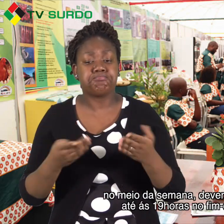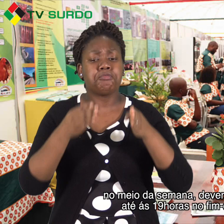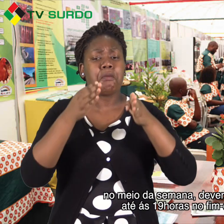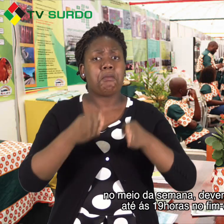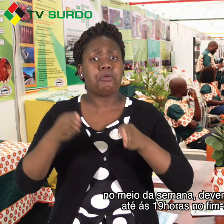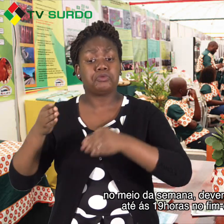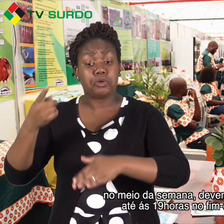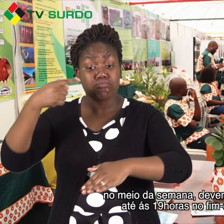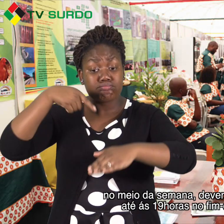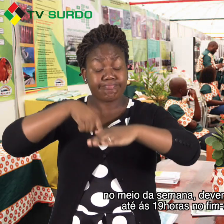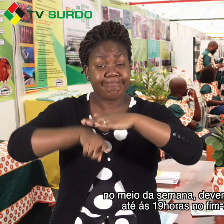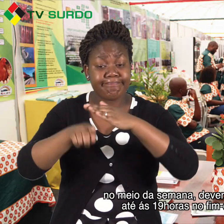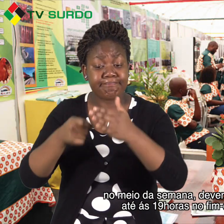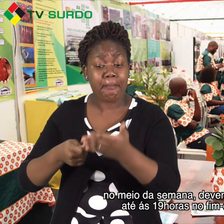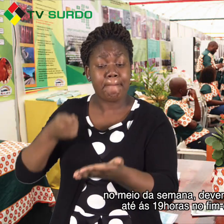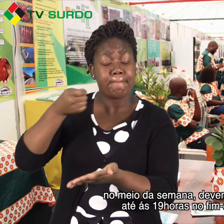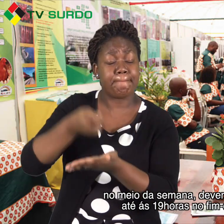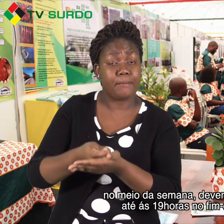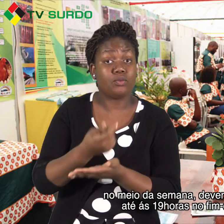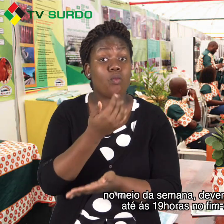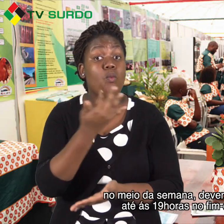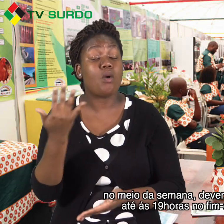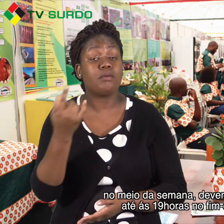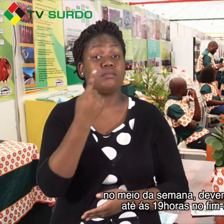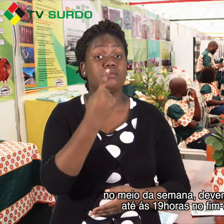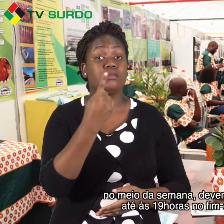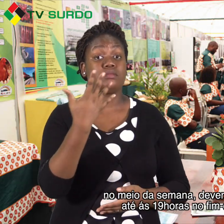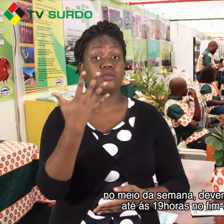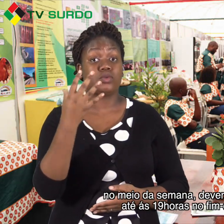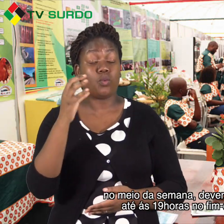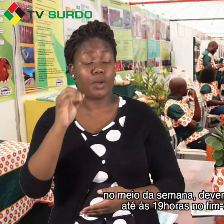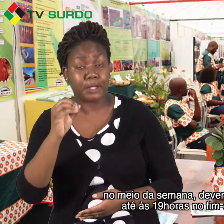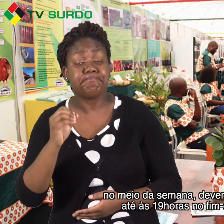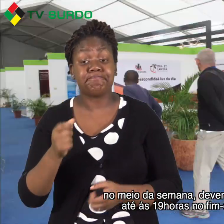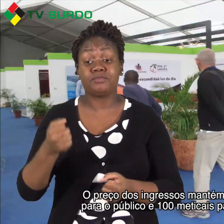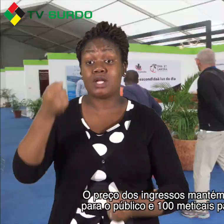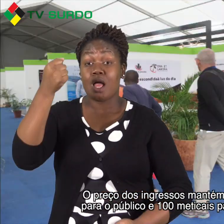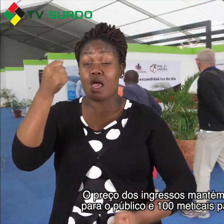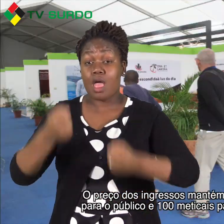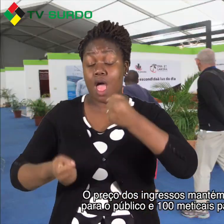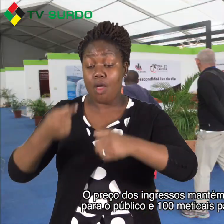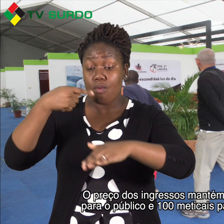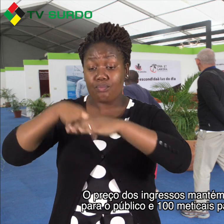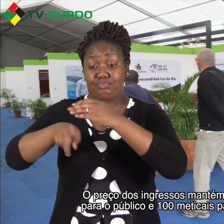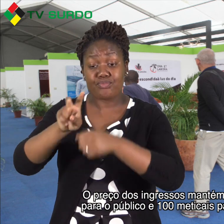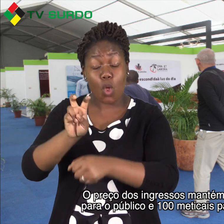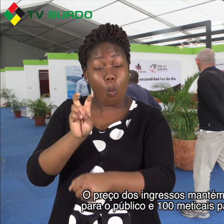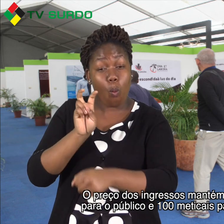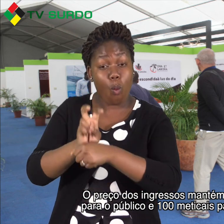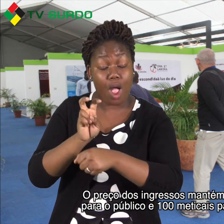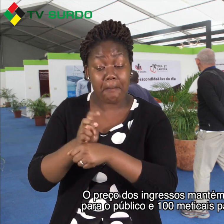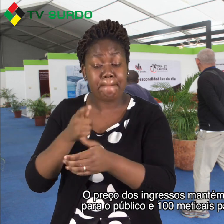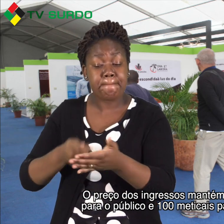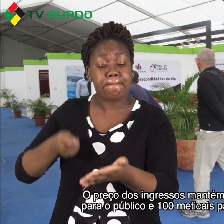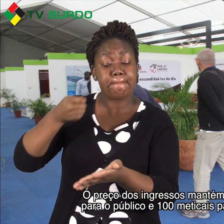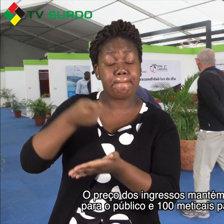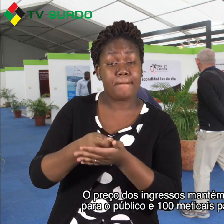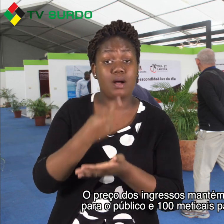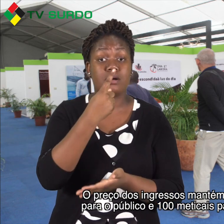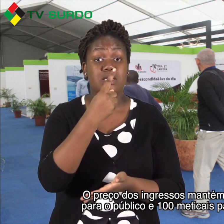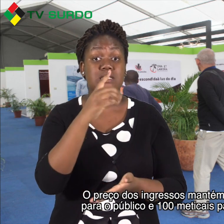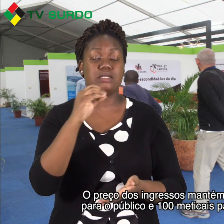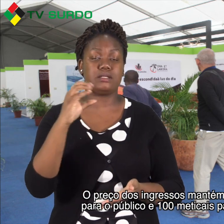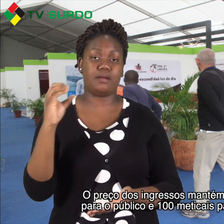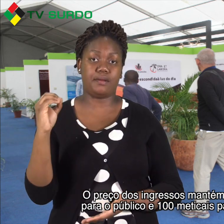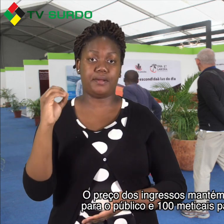18h, no meio de semana, devendo prolongar-se até as 19h, no fim de semana. O preço dos ingressos mantém-se em